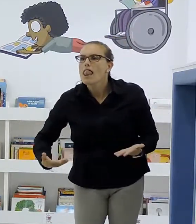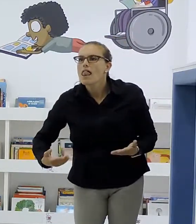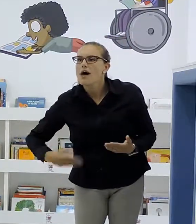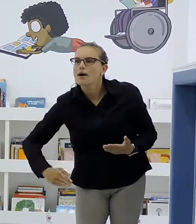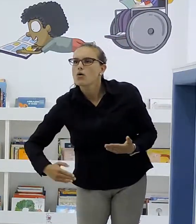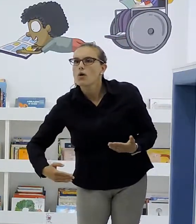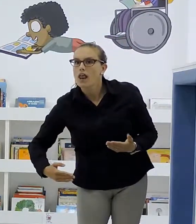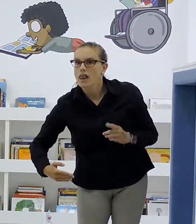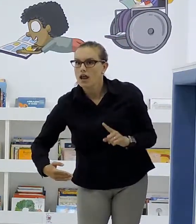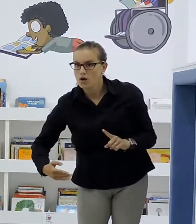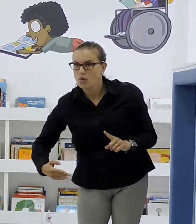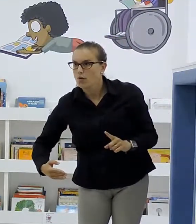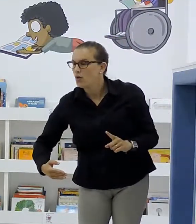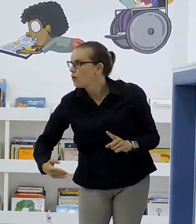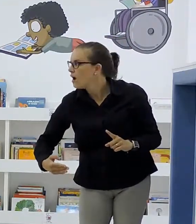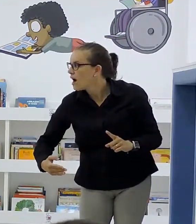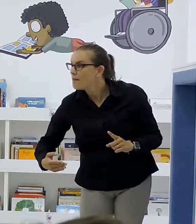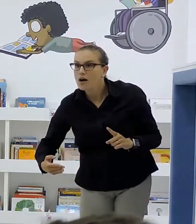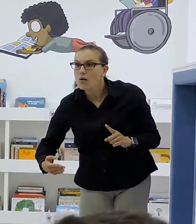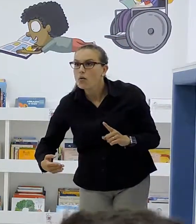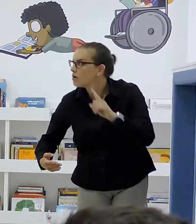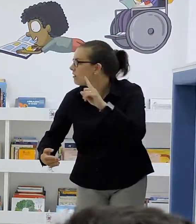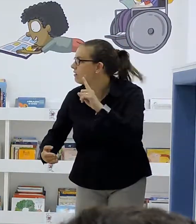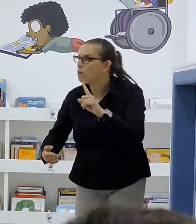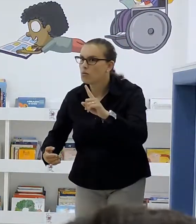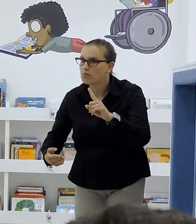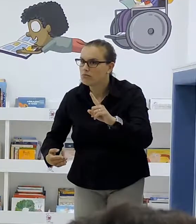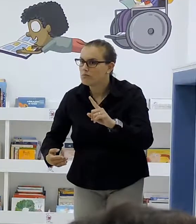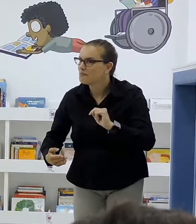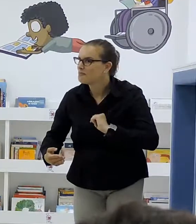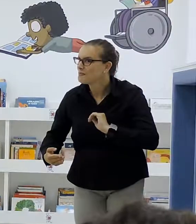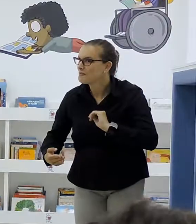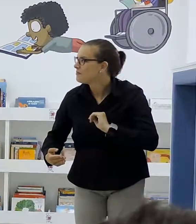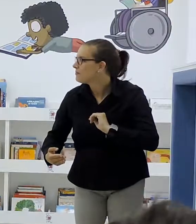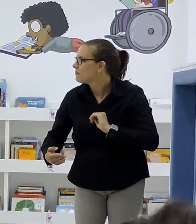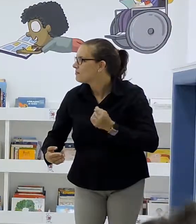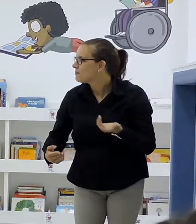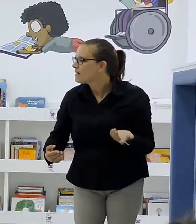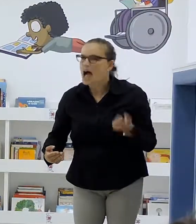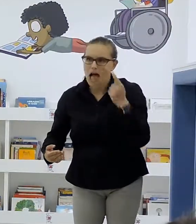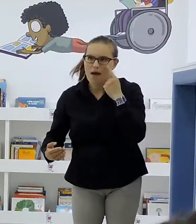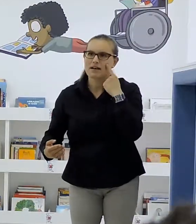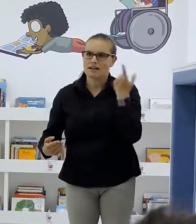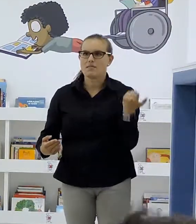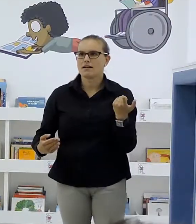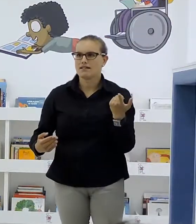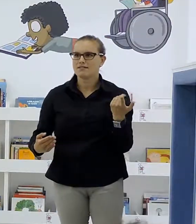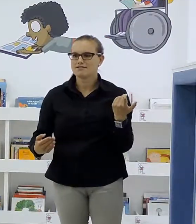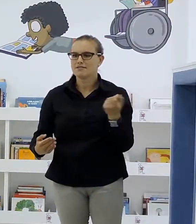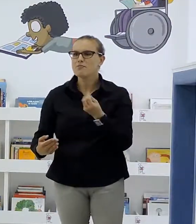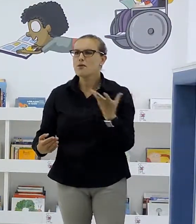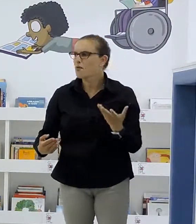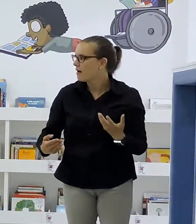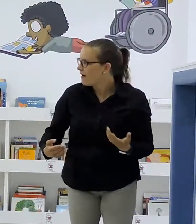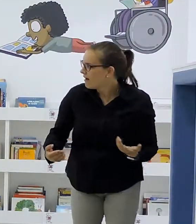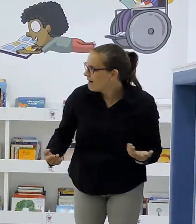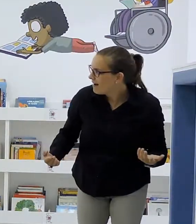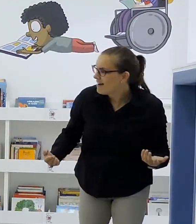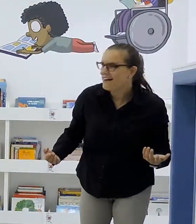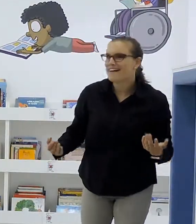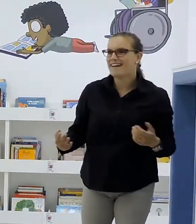nadie se olvida, porque es muy fácil, está el número 1. 1. Ah, como 1, vamos a ver. Si no estáis atentos,